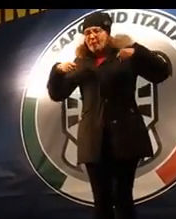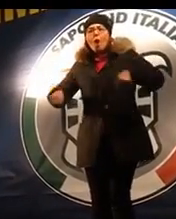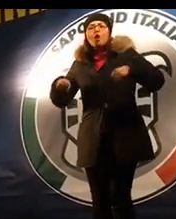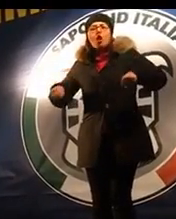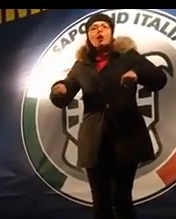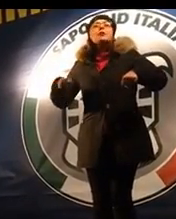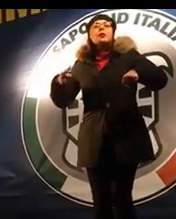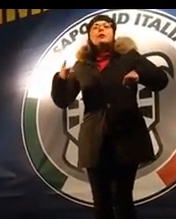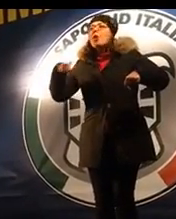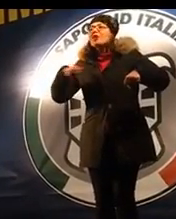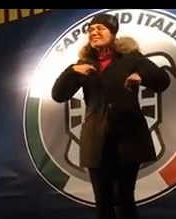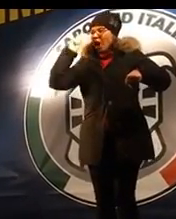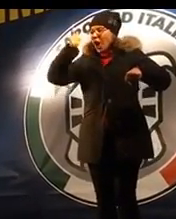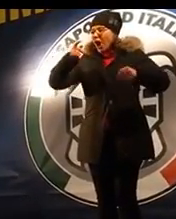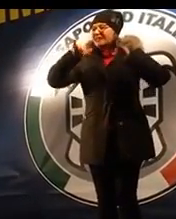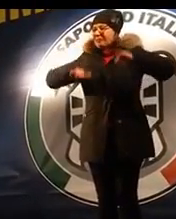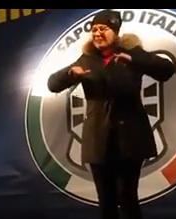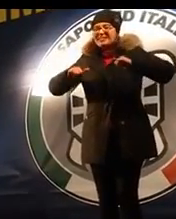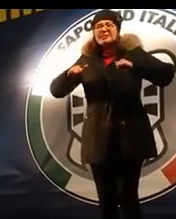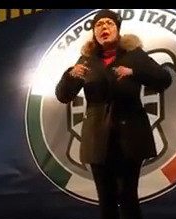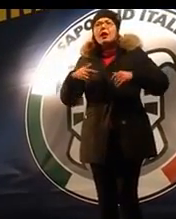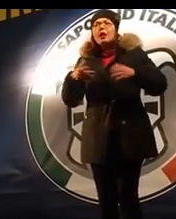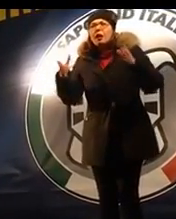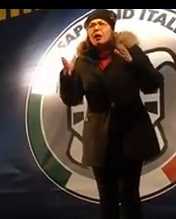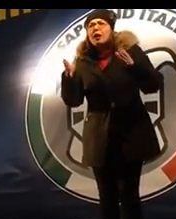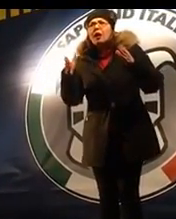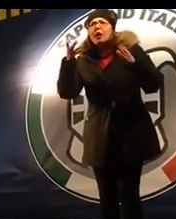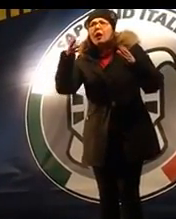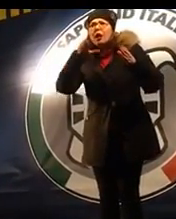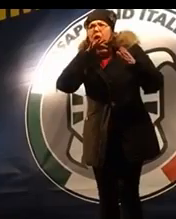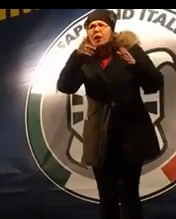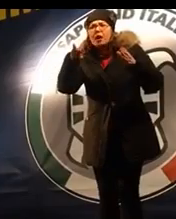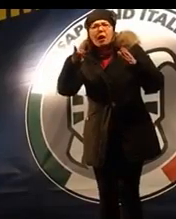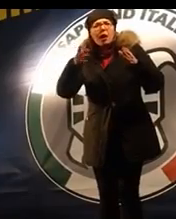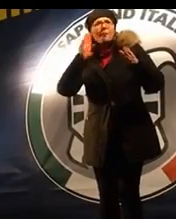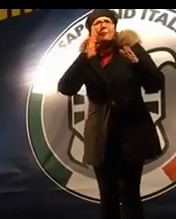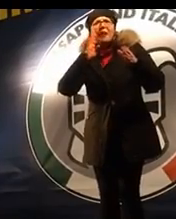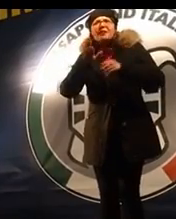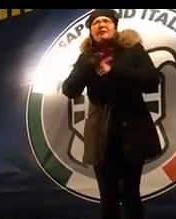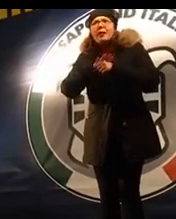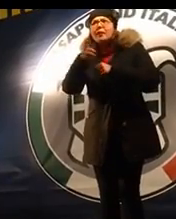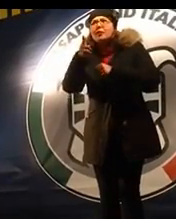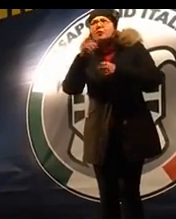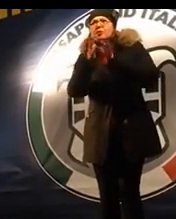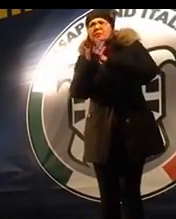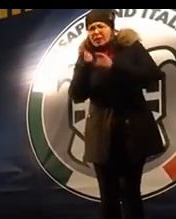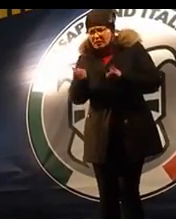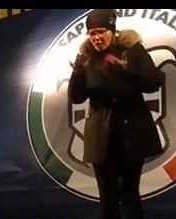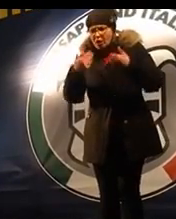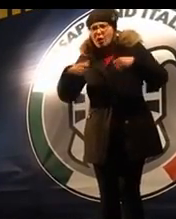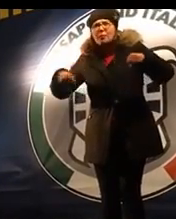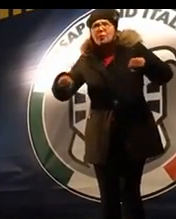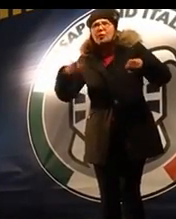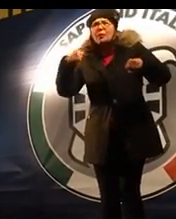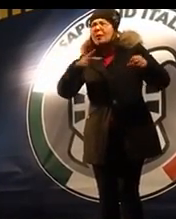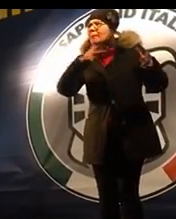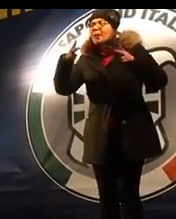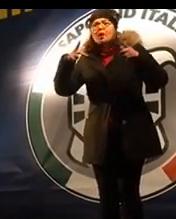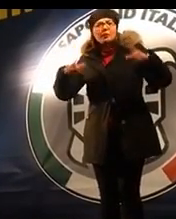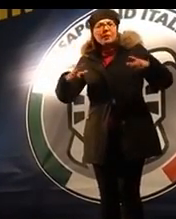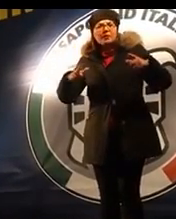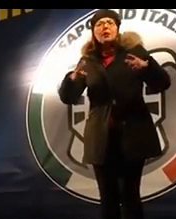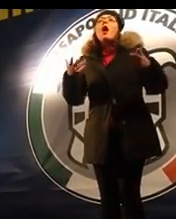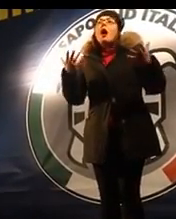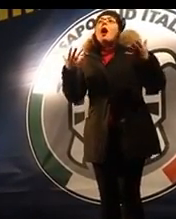portare la pizza un padre di famiglia che per non far morire di fame i suoi figli si è piegato a questi lavori precari. È